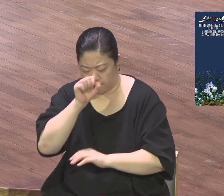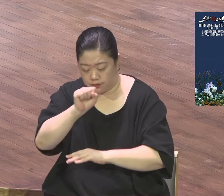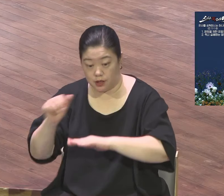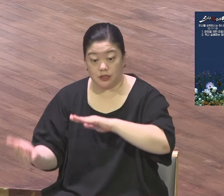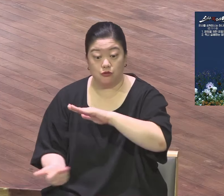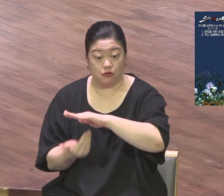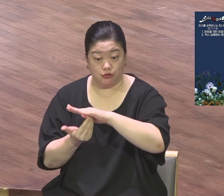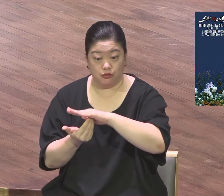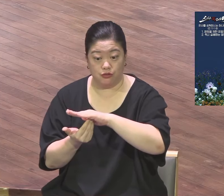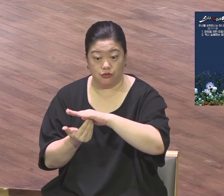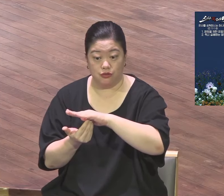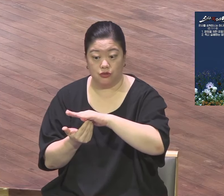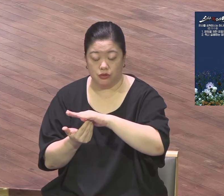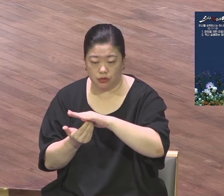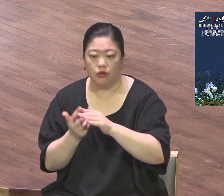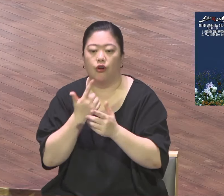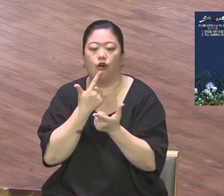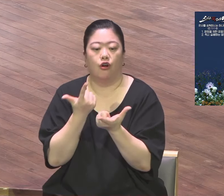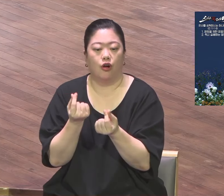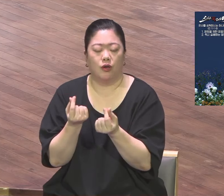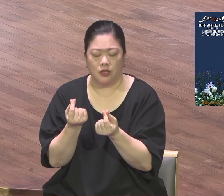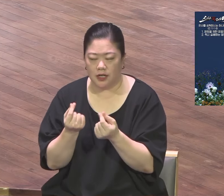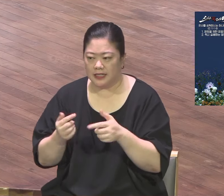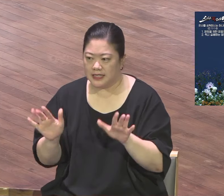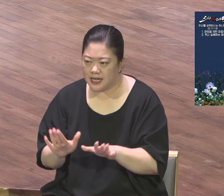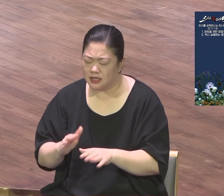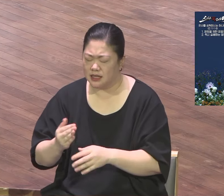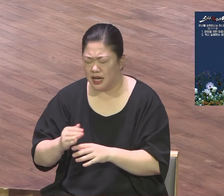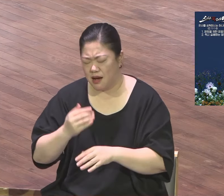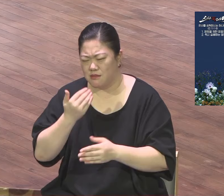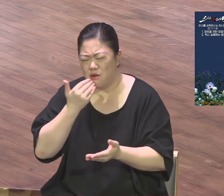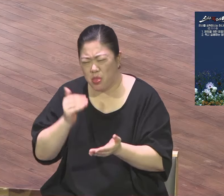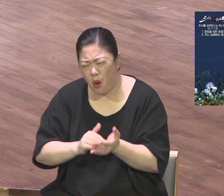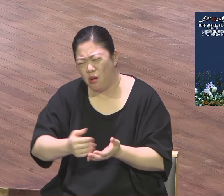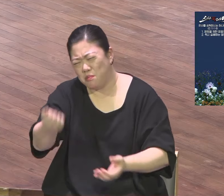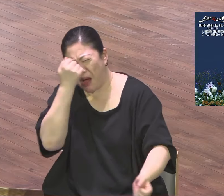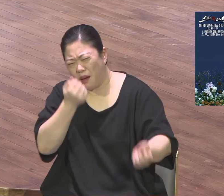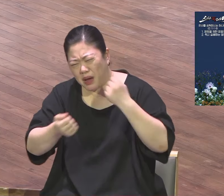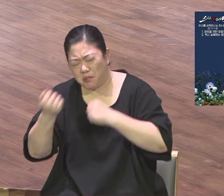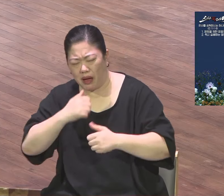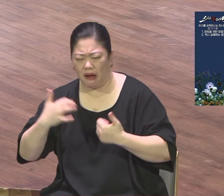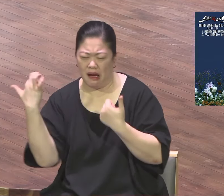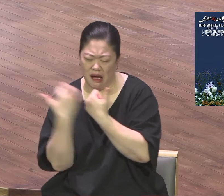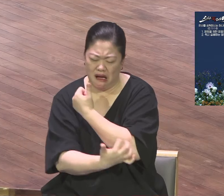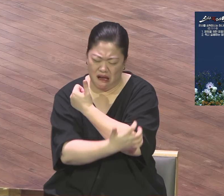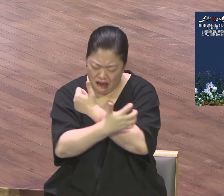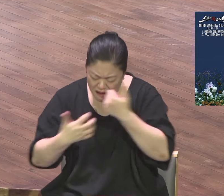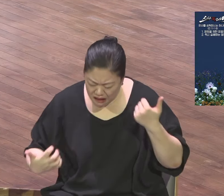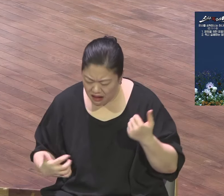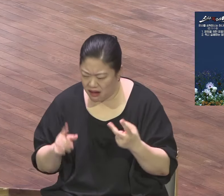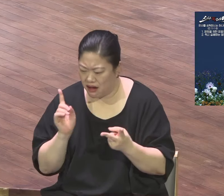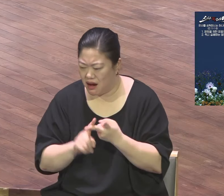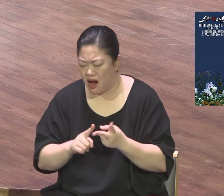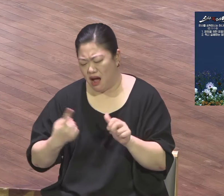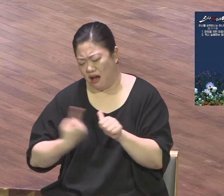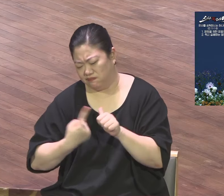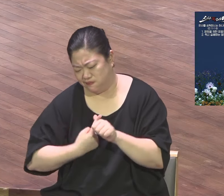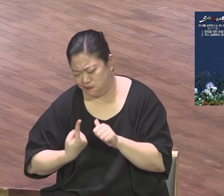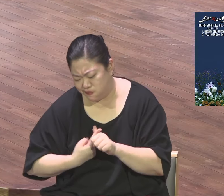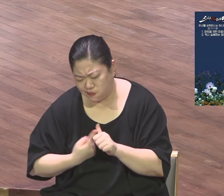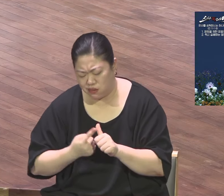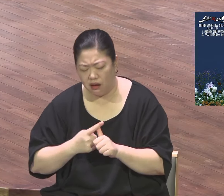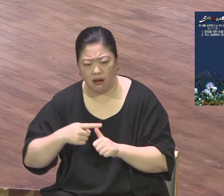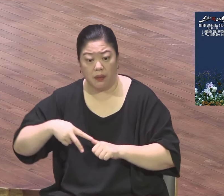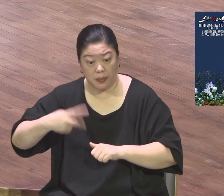하나님은 그 사역의 발걸음 발걸음마다 바울은 체험하도록 모든 환난과 핍박과 고난을 이겨낼 수